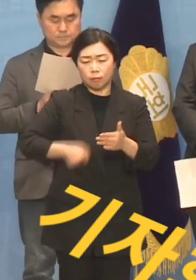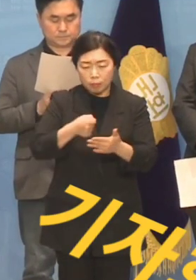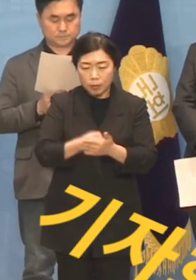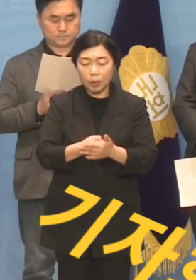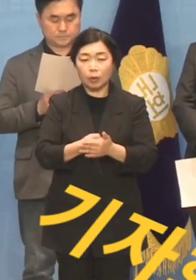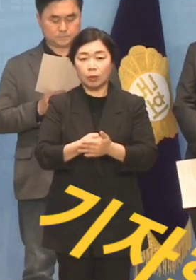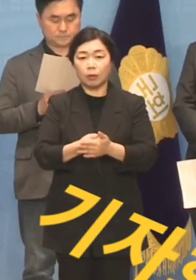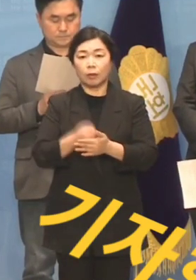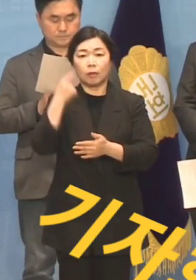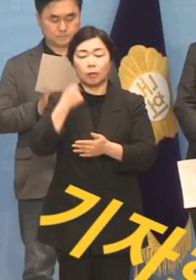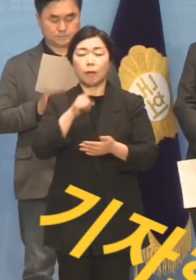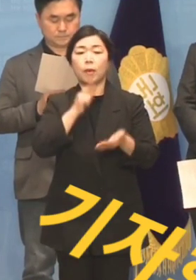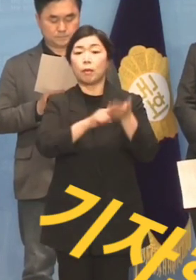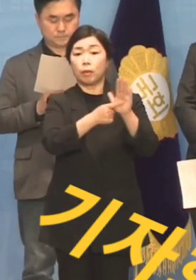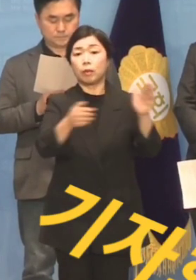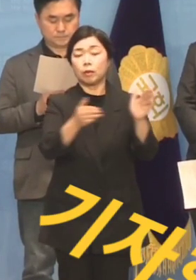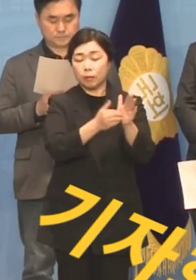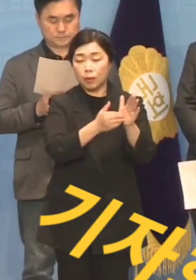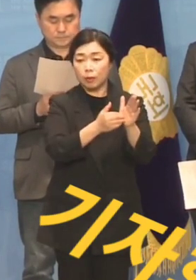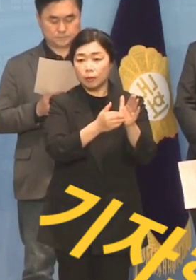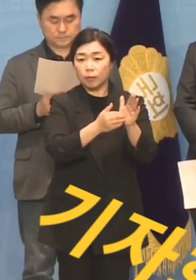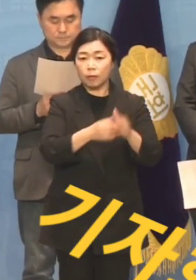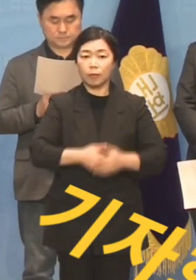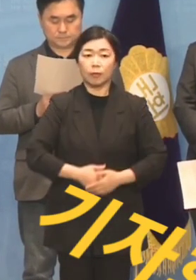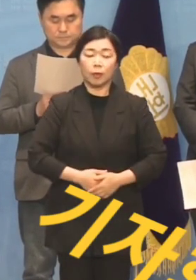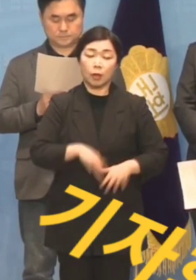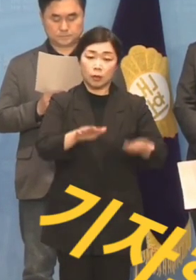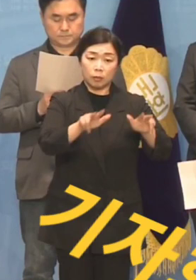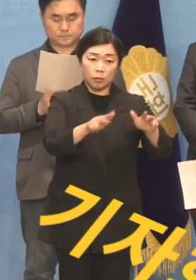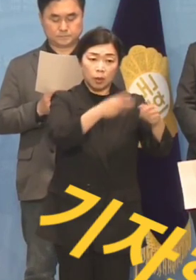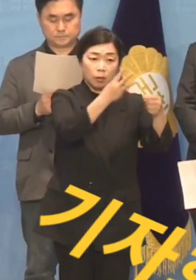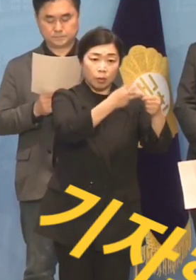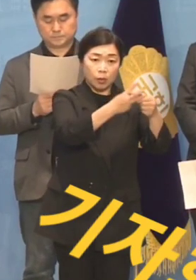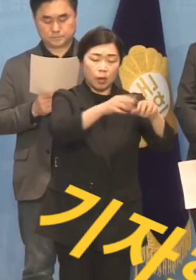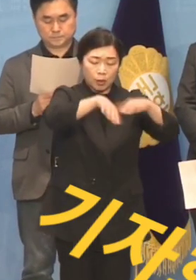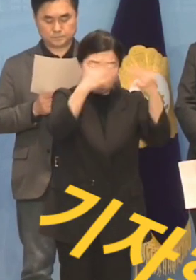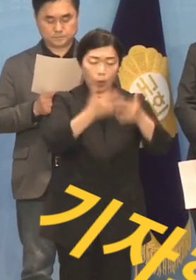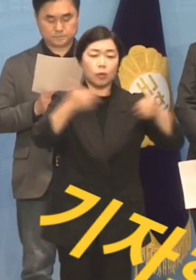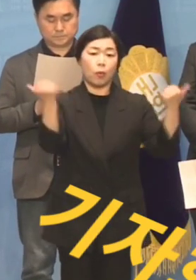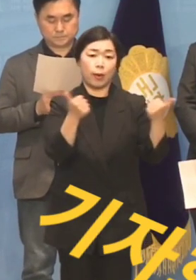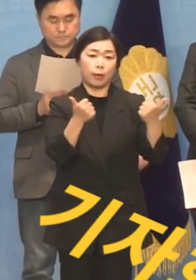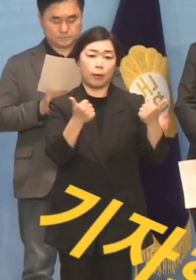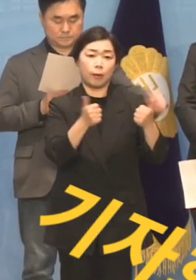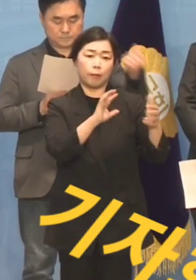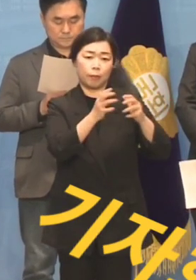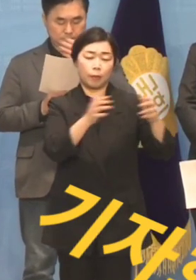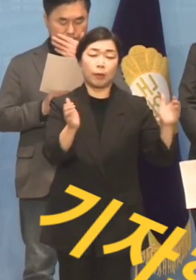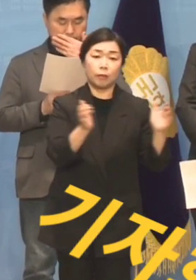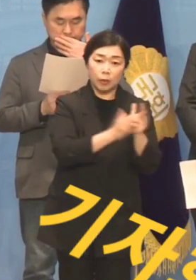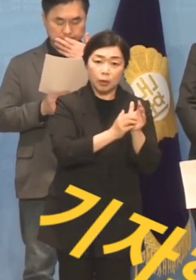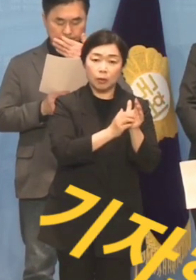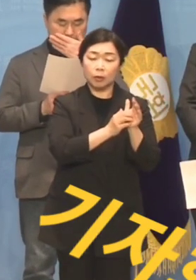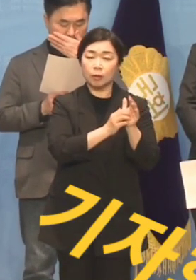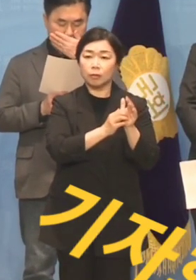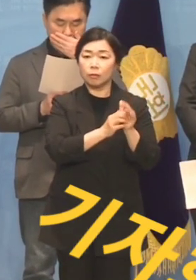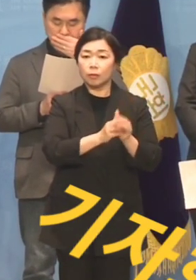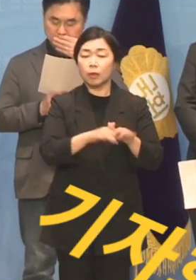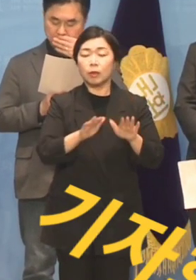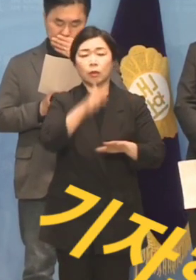했습니다. 대한민국 헌정사상 세 번째 전원위원회가 지난 10일부터 나흘간